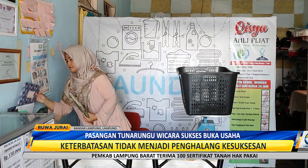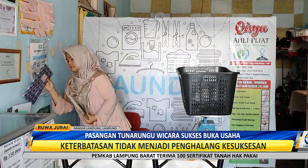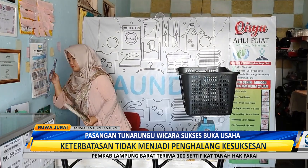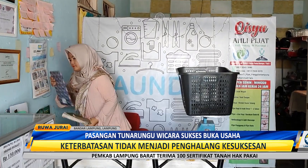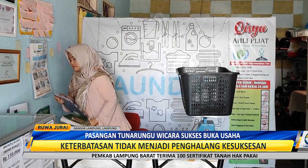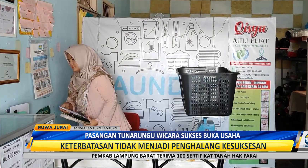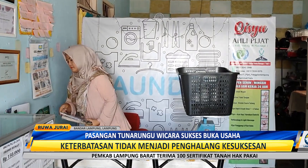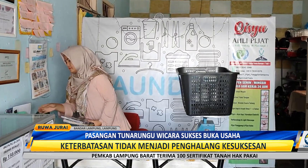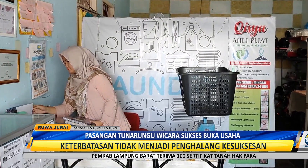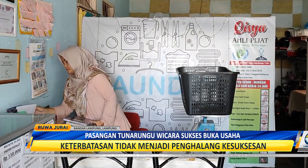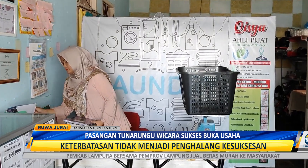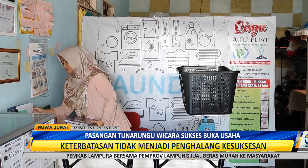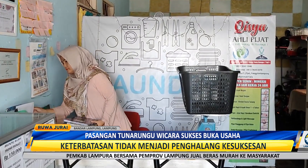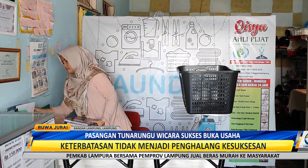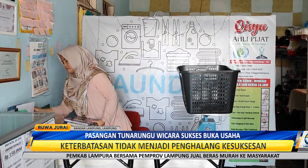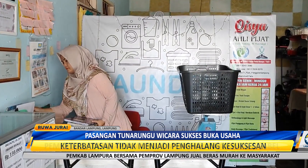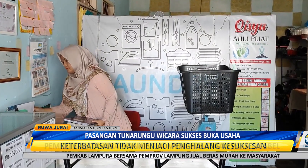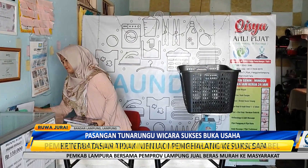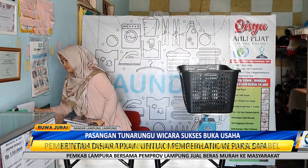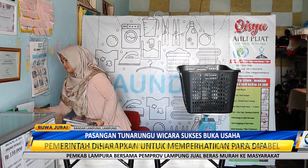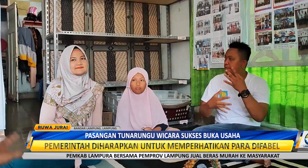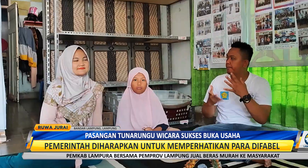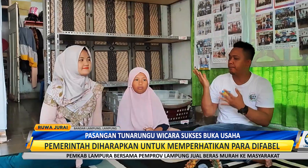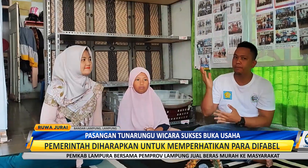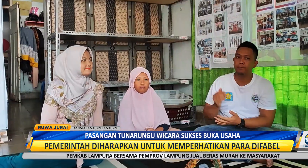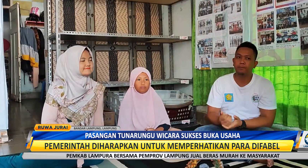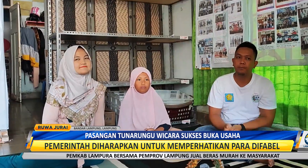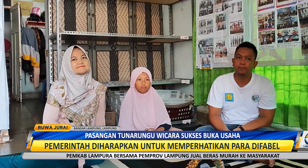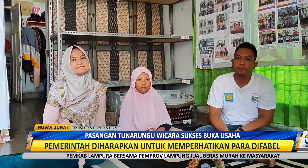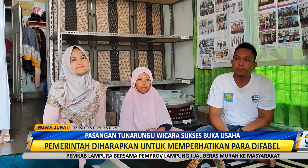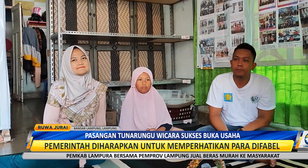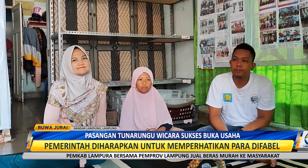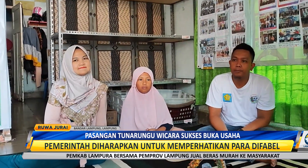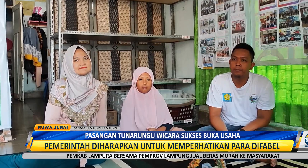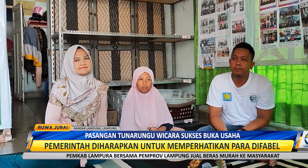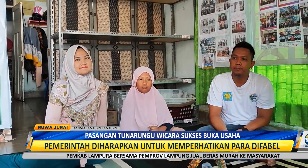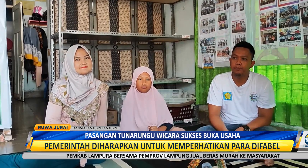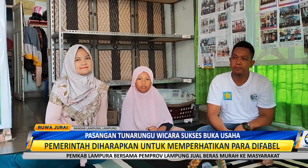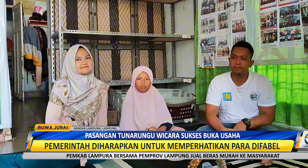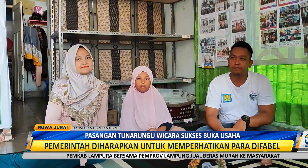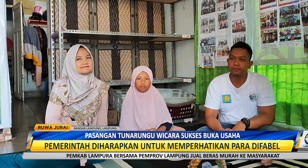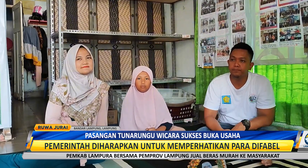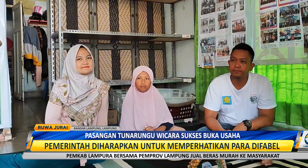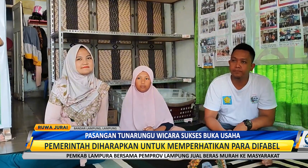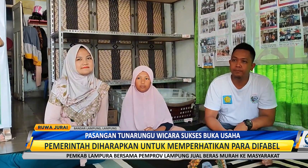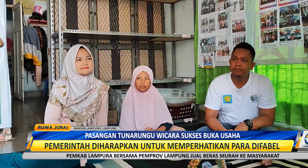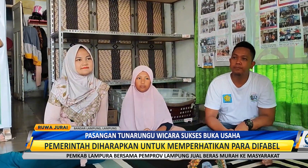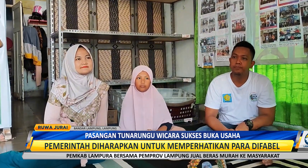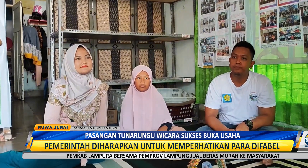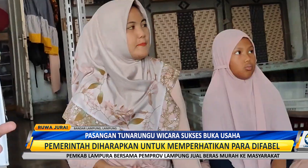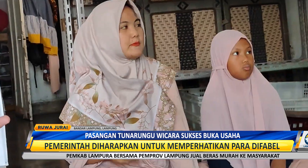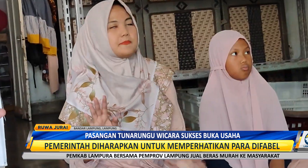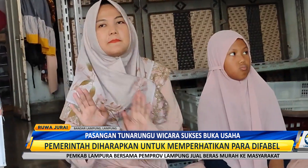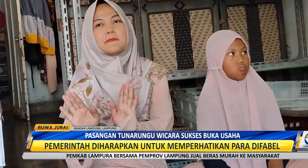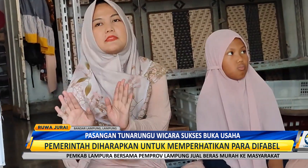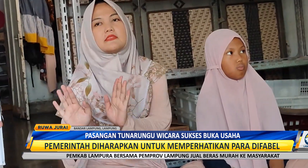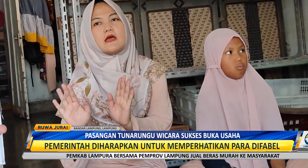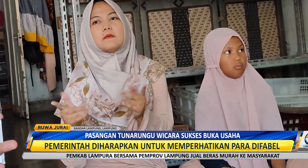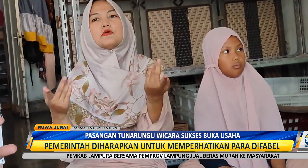berkomunikasi melalui media tulisan dan ketikan pesan pasutri ini berharap kepada pemerintah agar memperhatikan para diabel agar mendapatkan hak yang